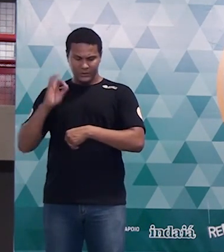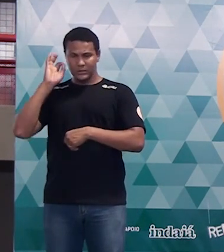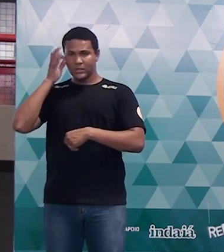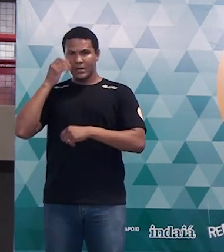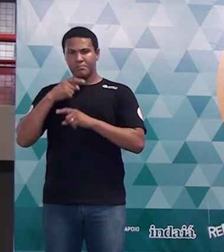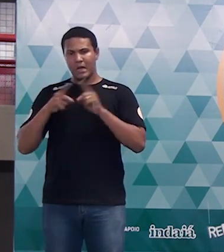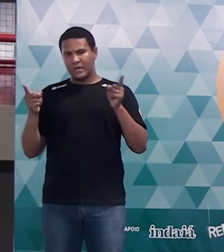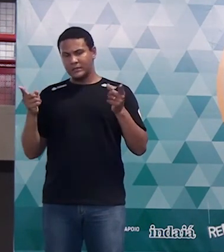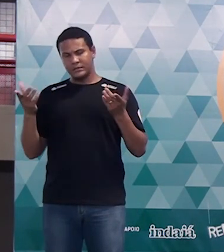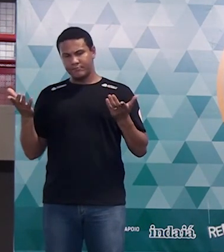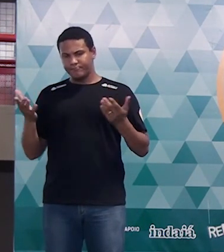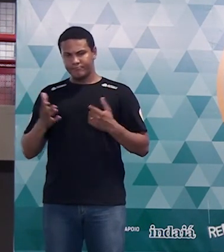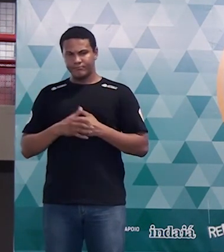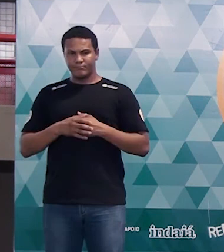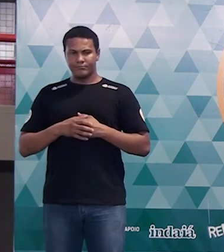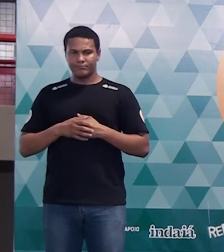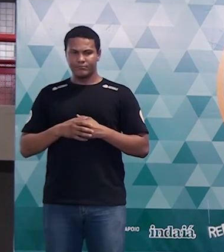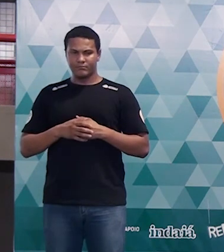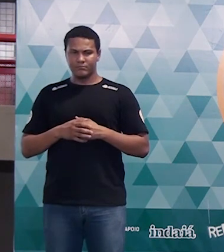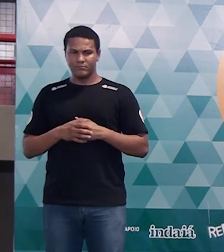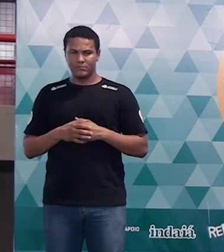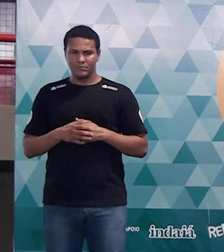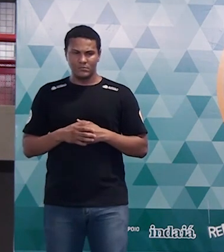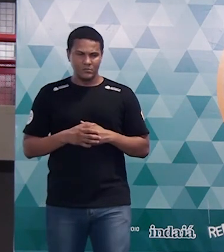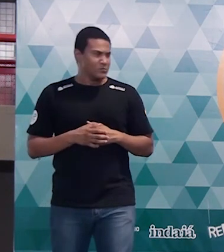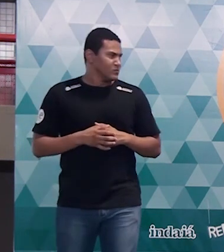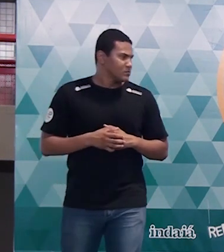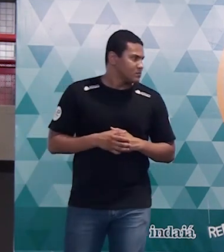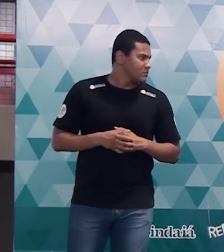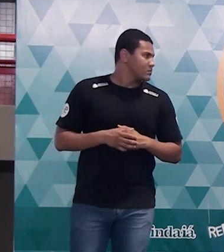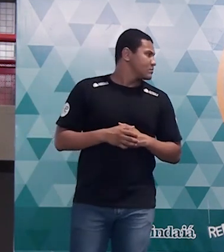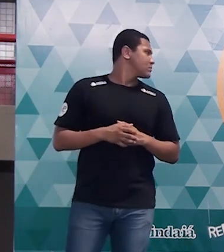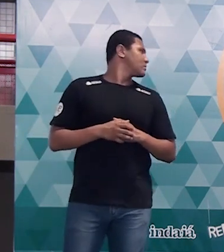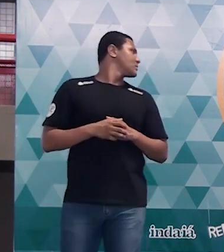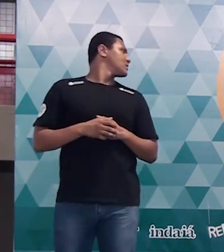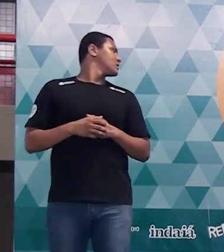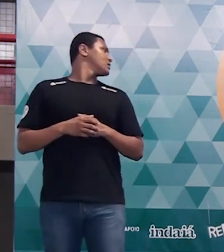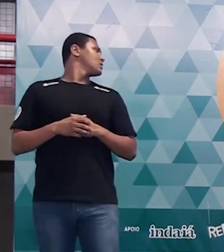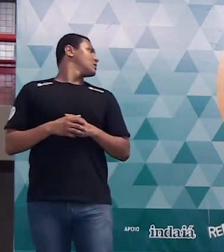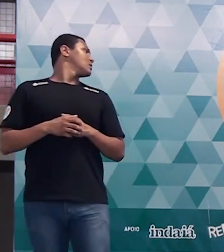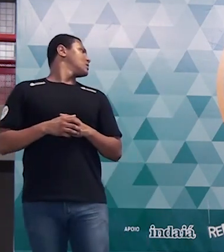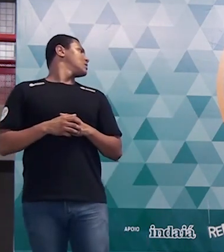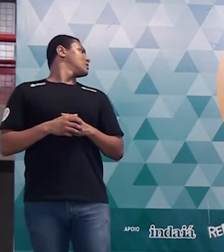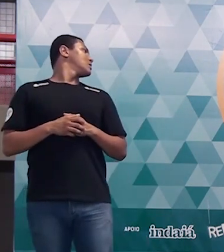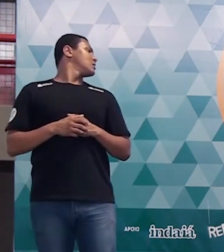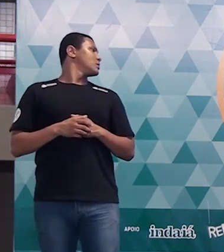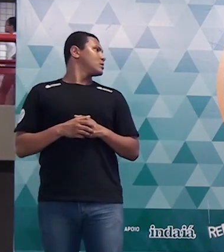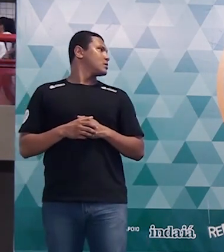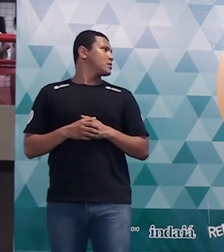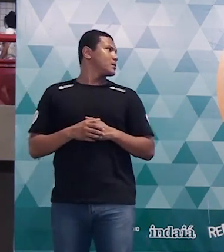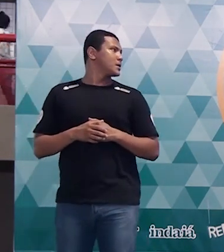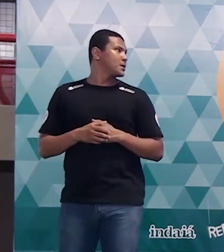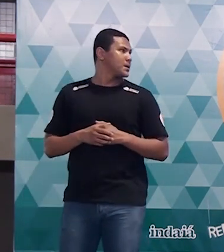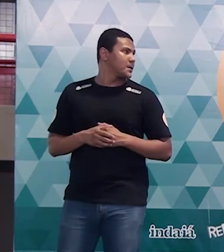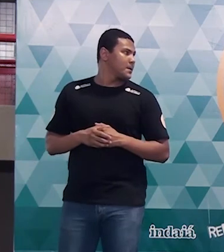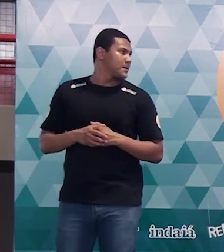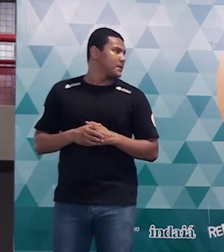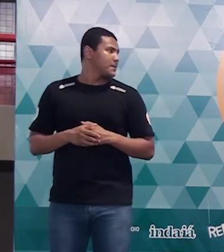Mas enfim, vamos aqui. Fábio, já são 4 da tarde já, né? 4 horas, né? Bom,